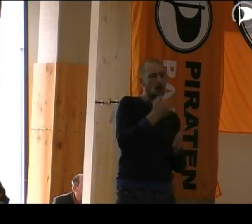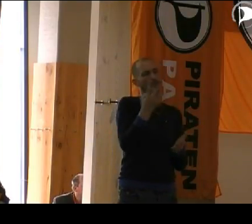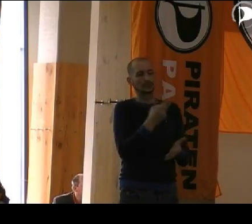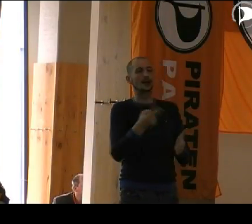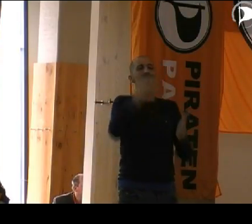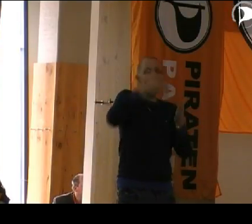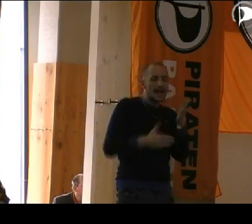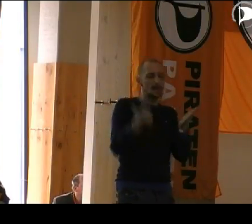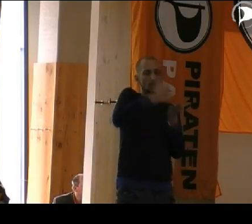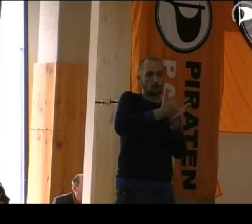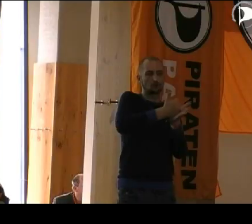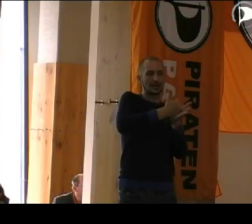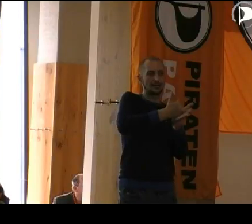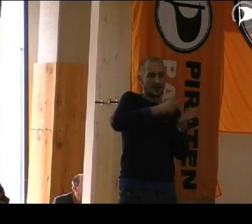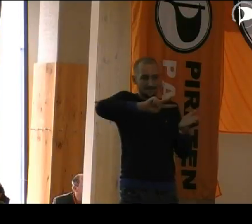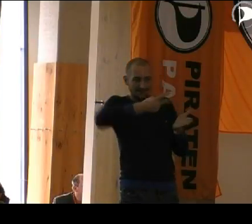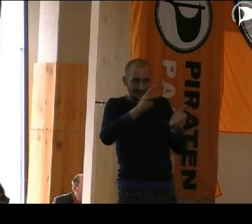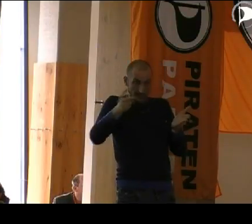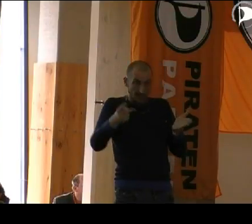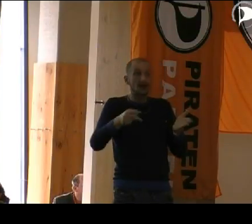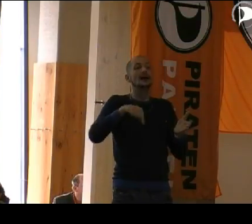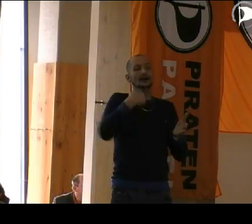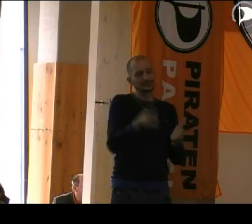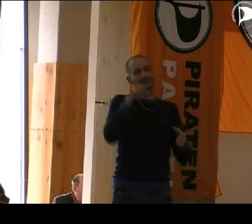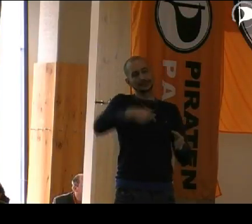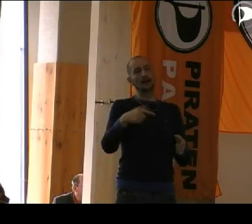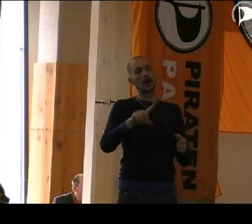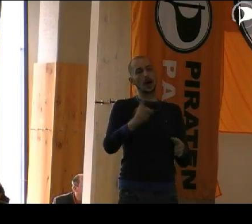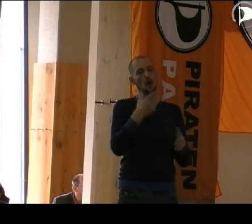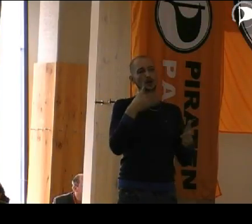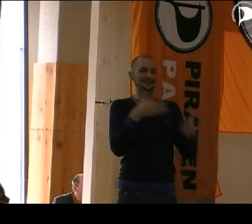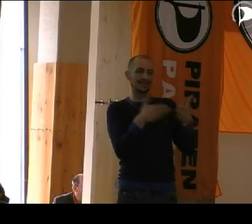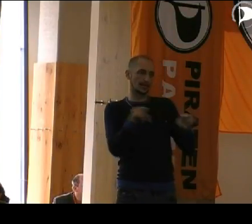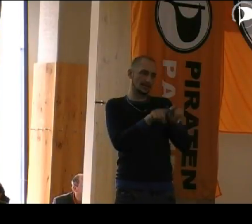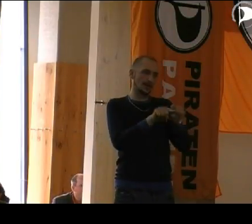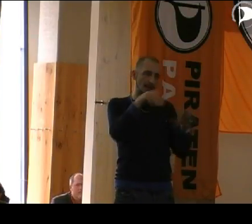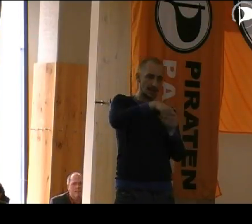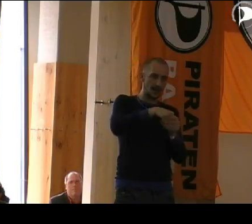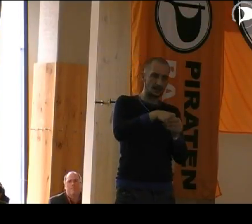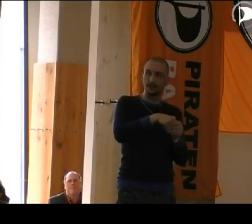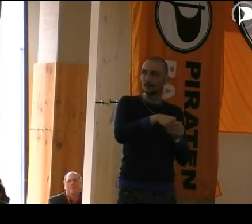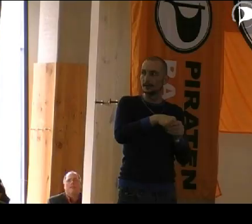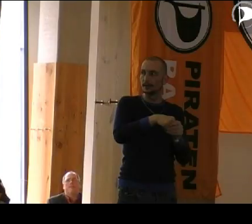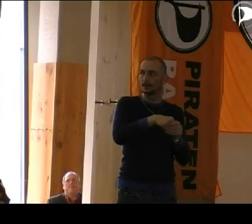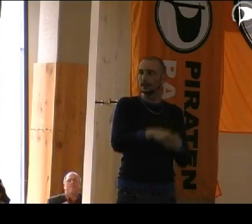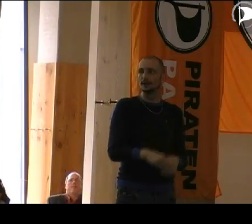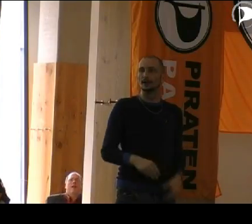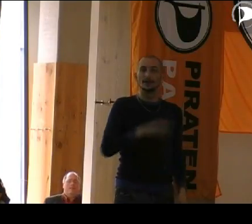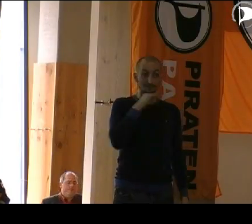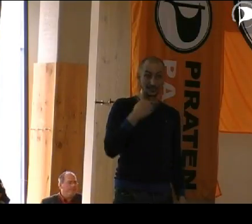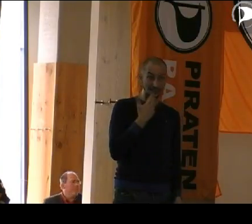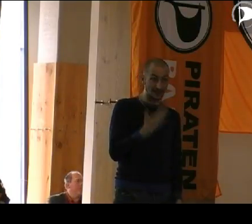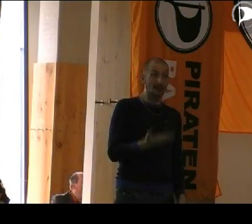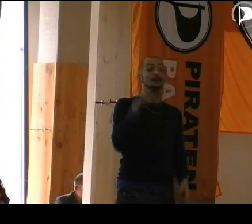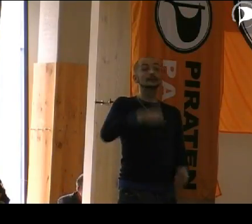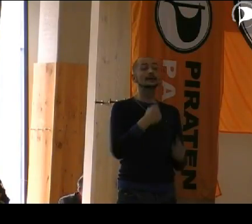vorstands auszutauschen ich glaube ich würde die situation auch nicht nur als an schärfe damit ist